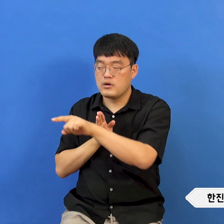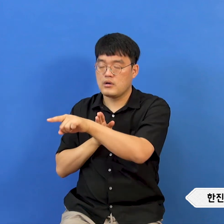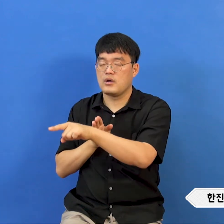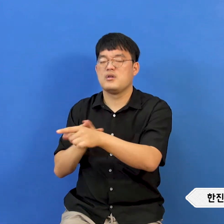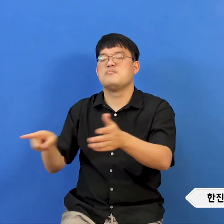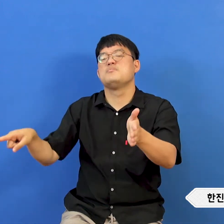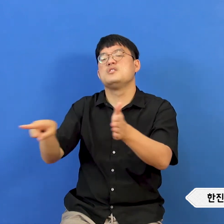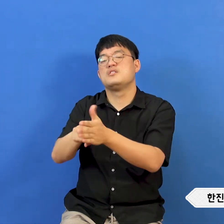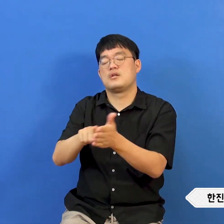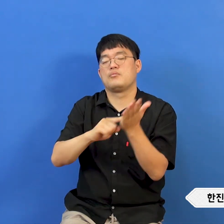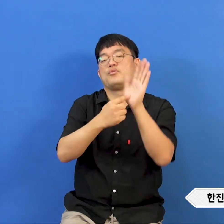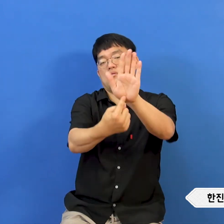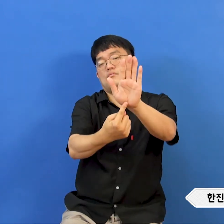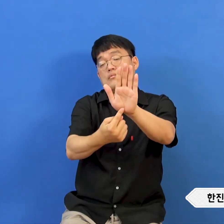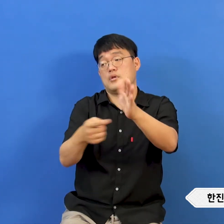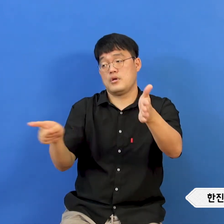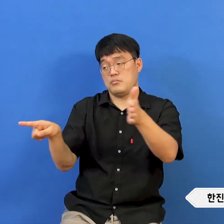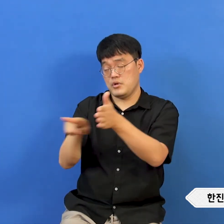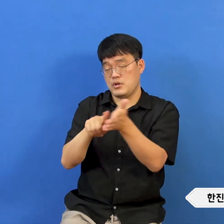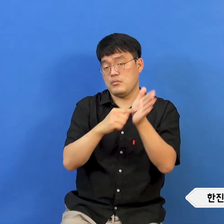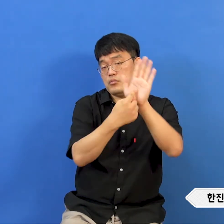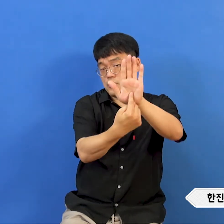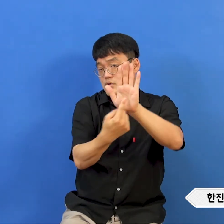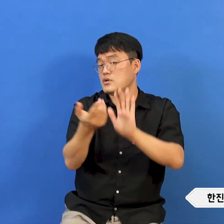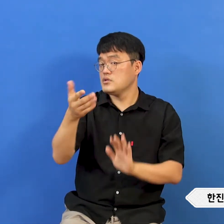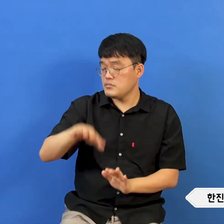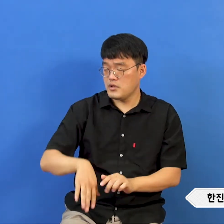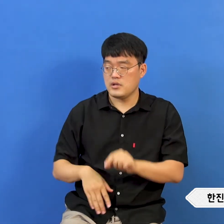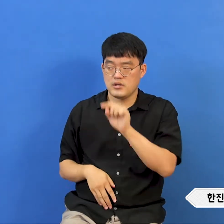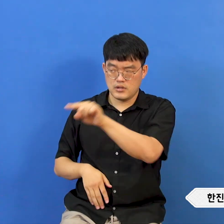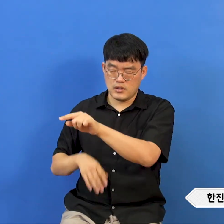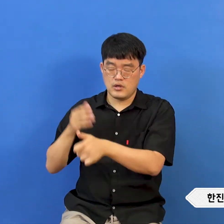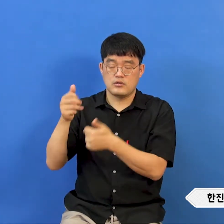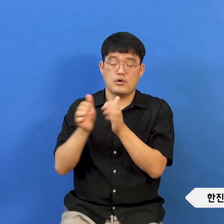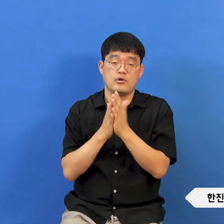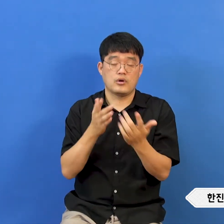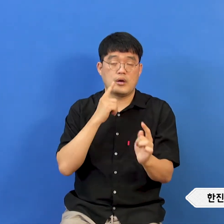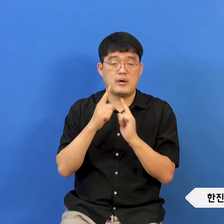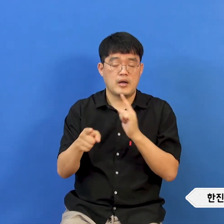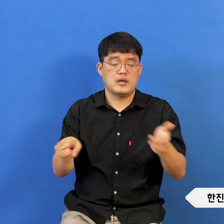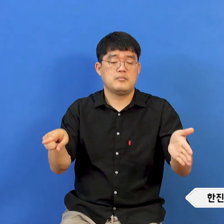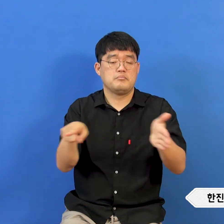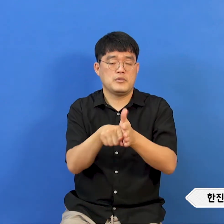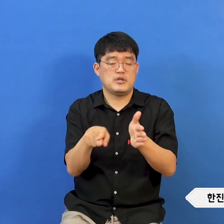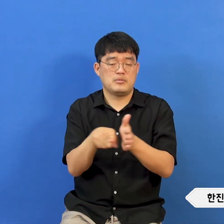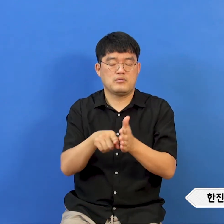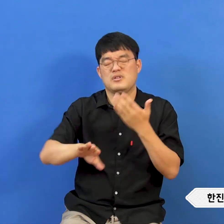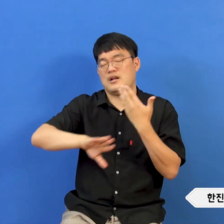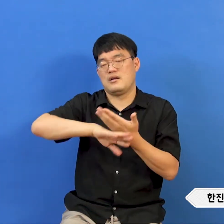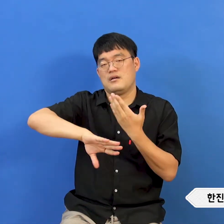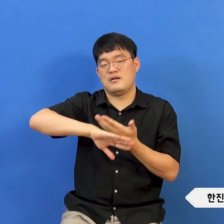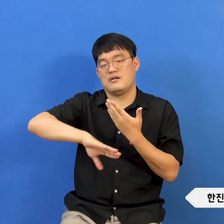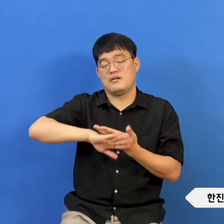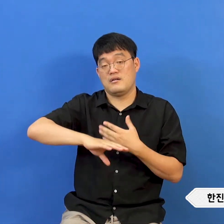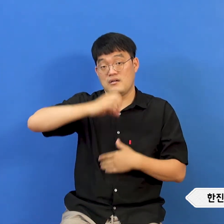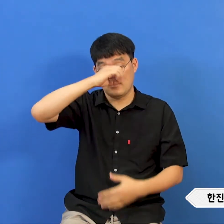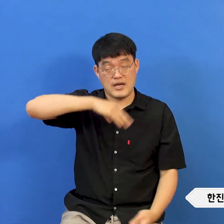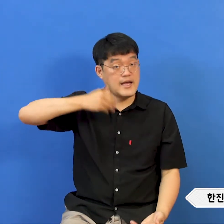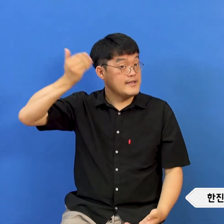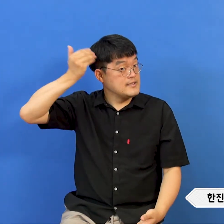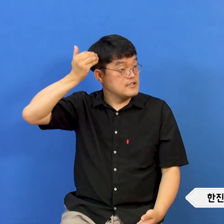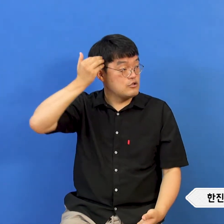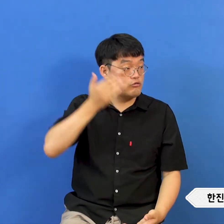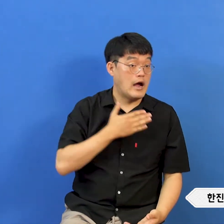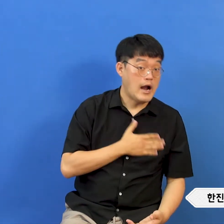그러나 믿는다라고 표현은 했지만은 그것은 성경이 말하는 믿음하고는 다릅니다. 단순히 지식적으로